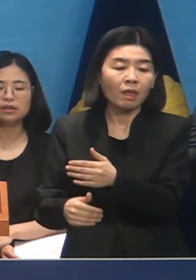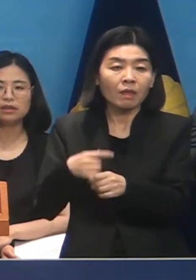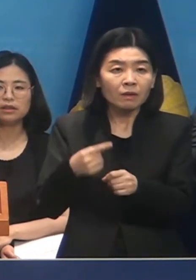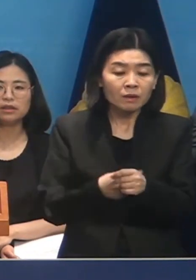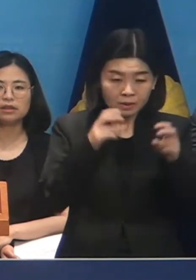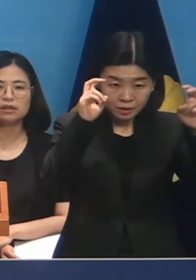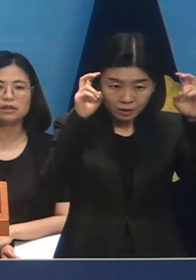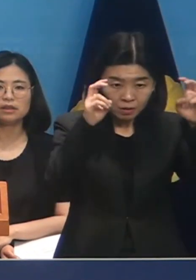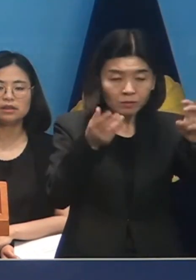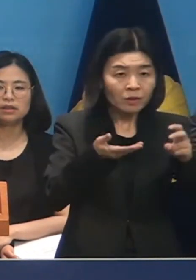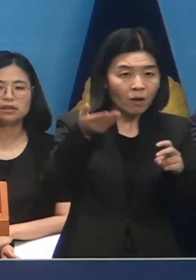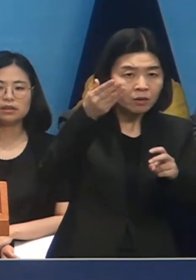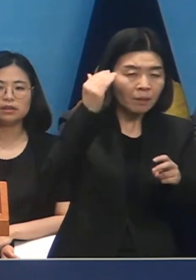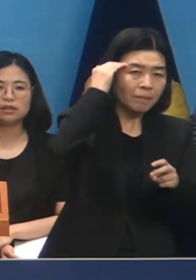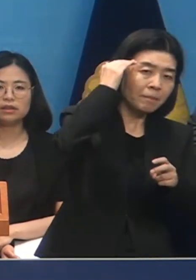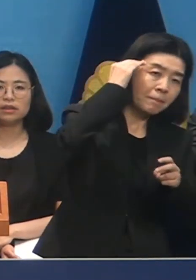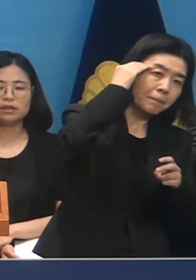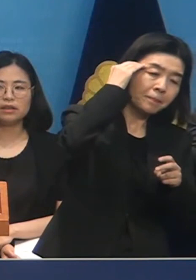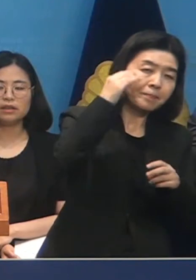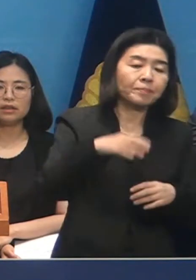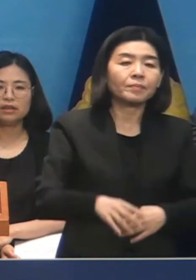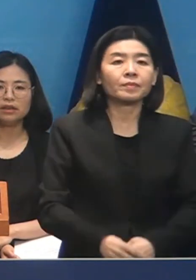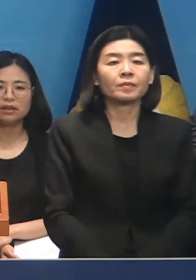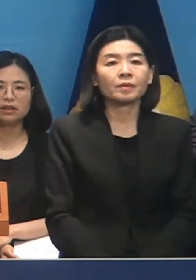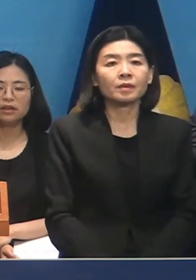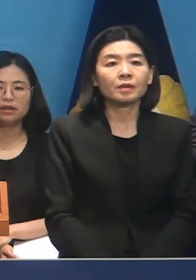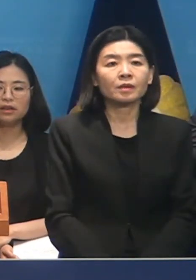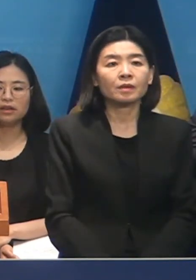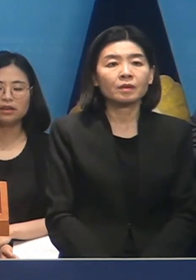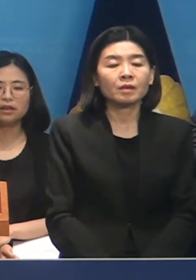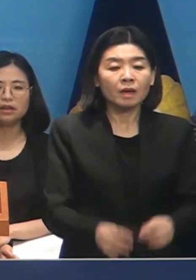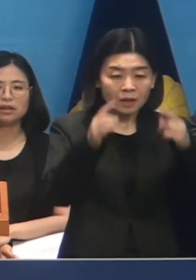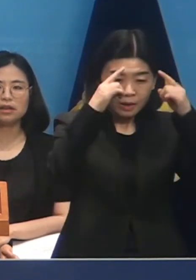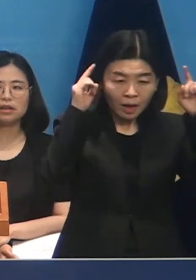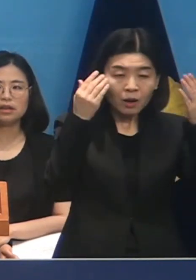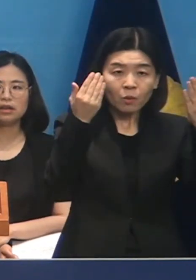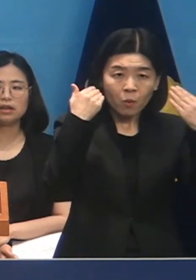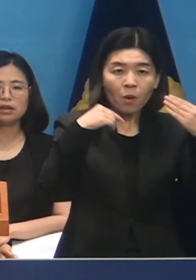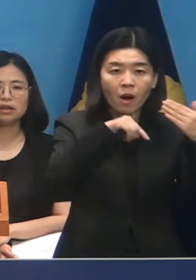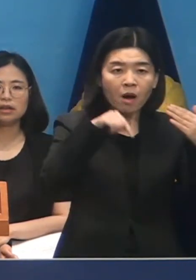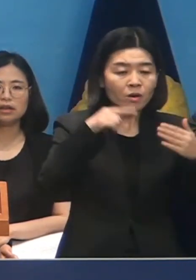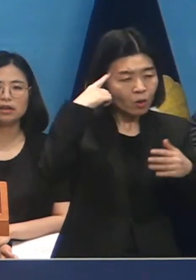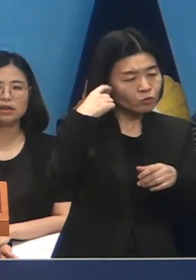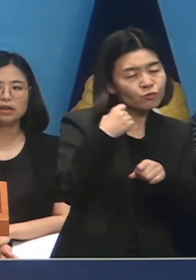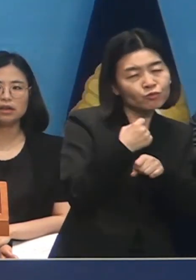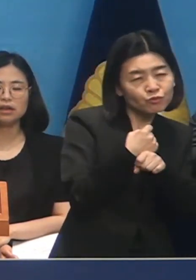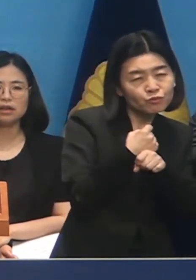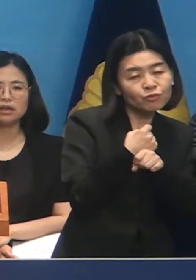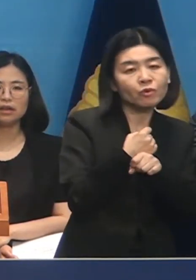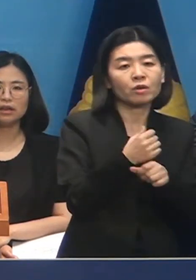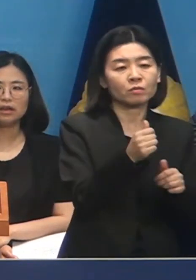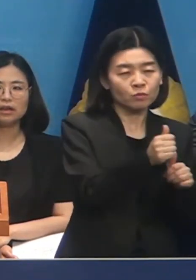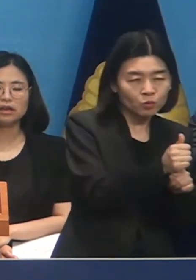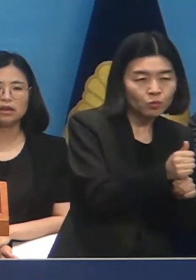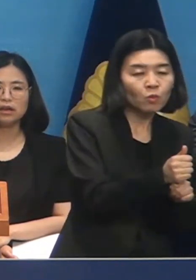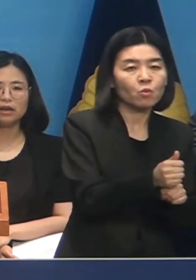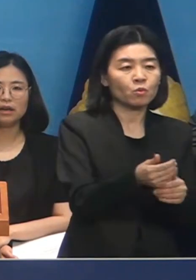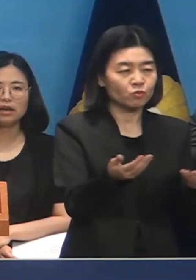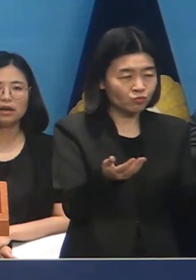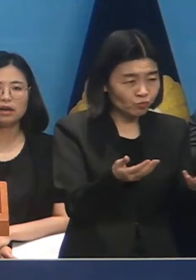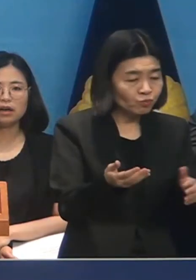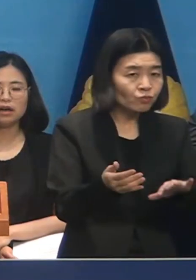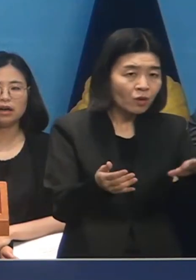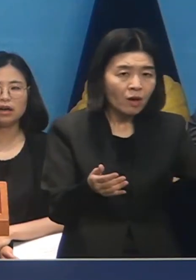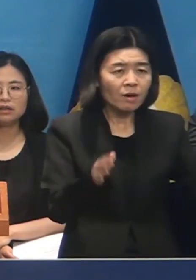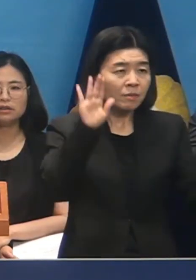굉장히 큰 발목을 잡고 있었습니다. 따로 대학교에서 연구를 하고 있는 연구원들 또는 보조 스태프들이 앞으로